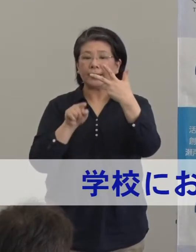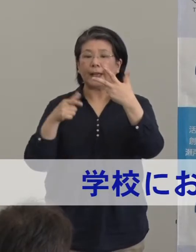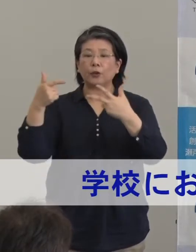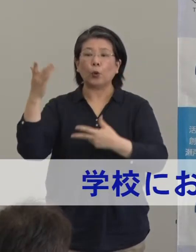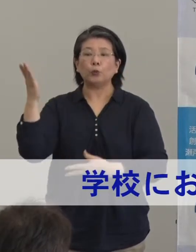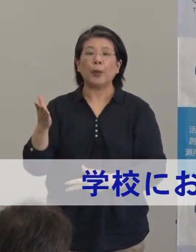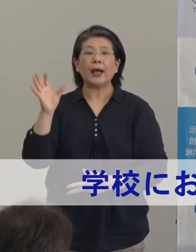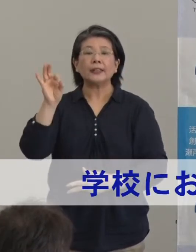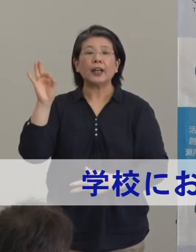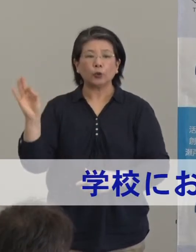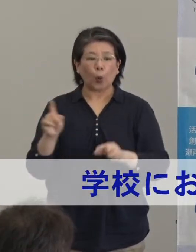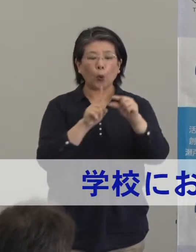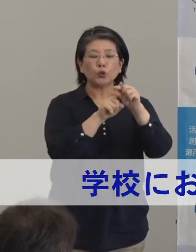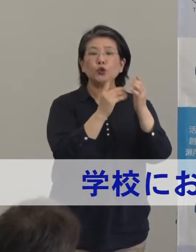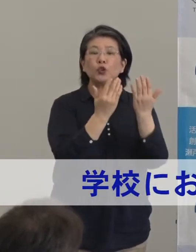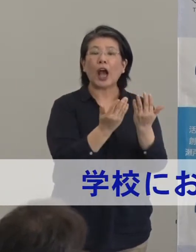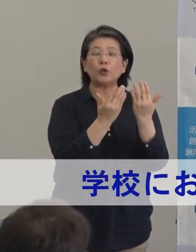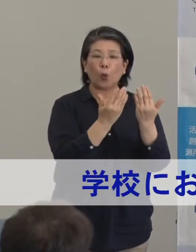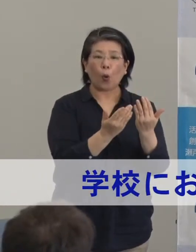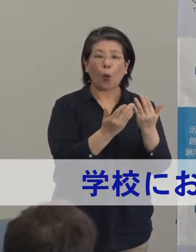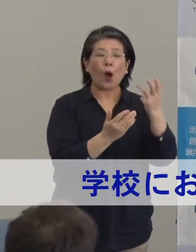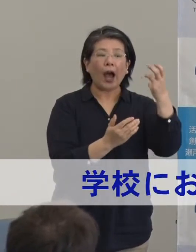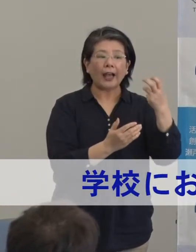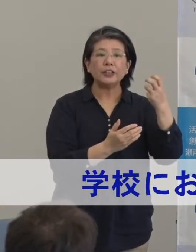77.6%、中学校で